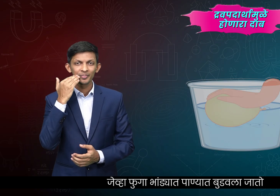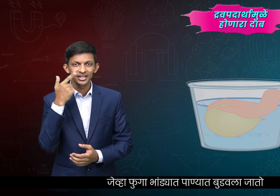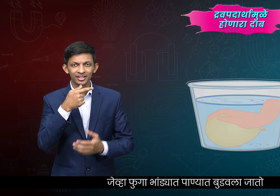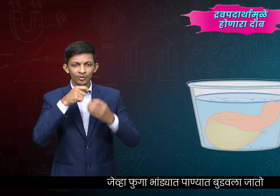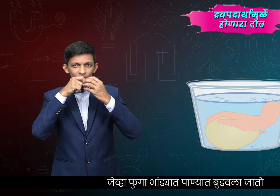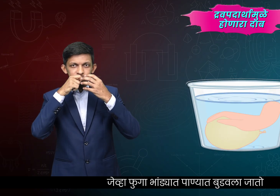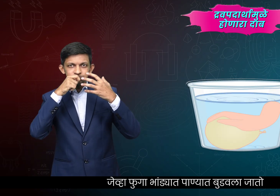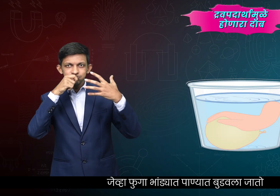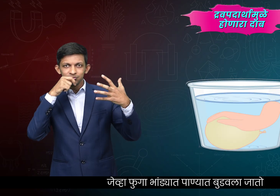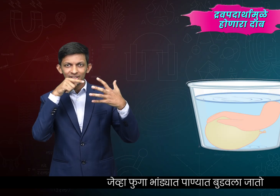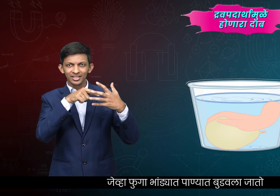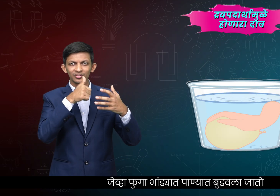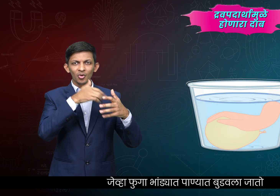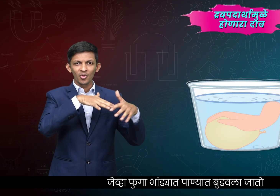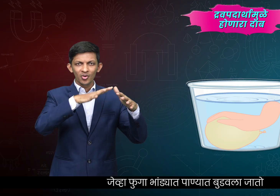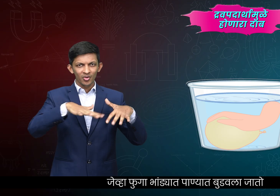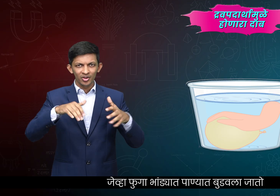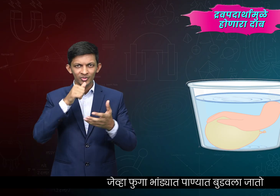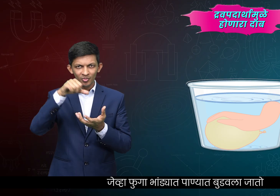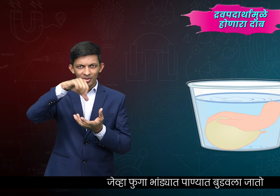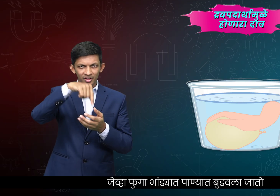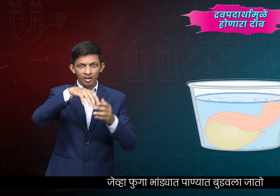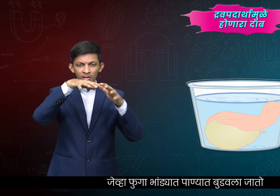जेव्हा फुगा भांड्यात पाण्यात बुडवला जातो